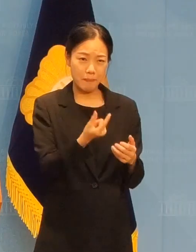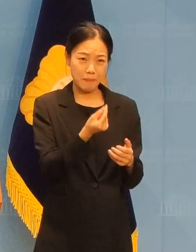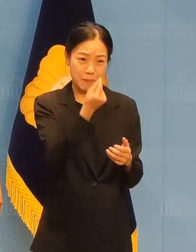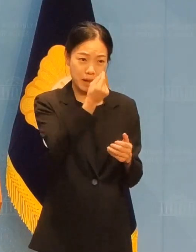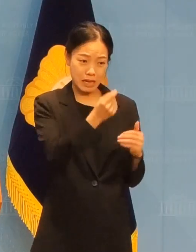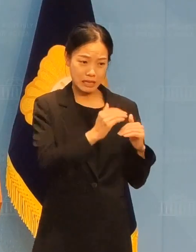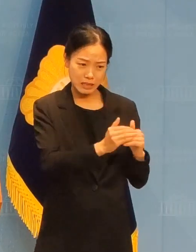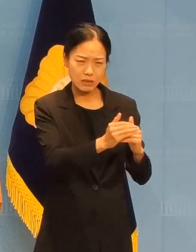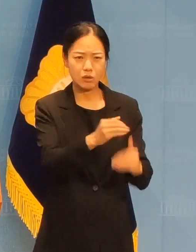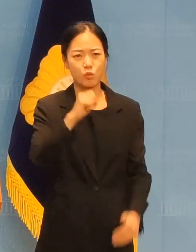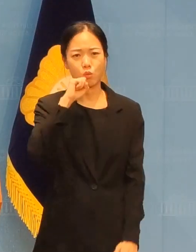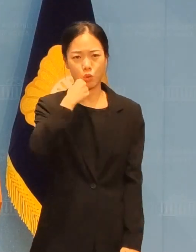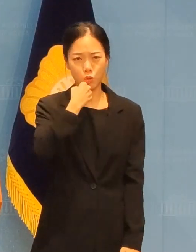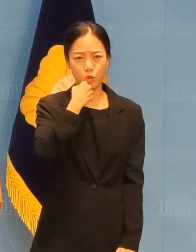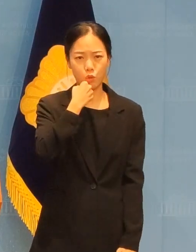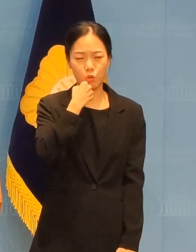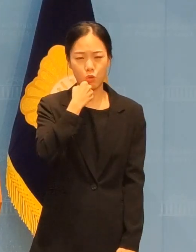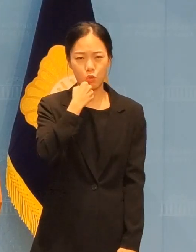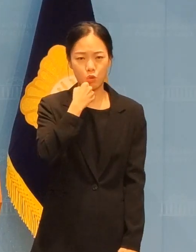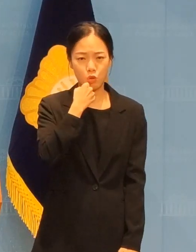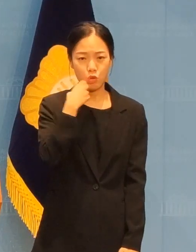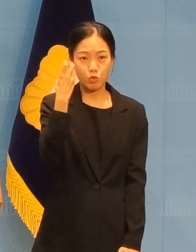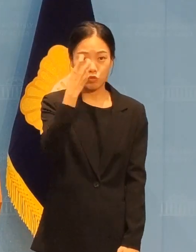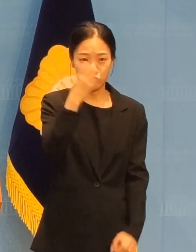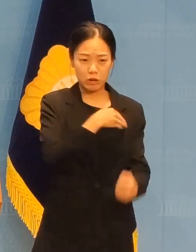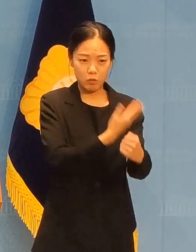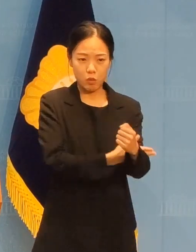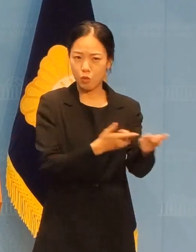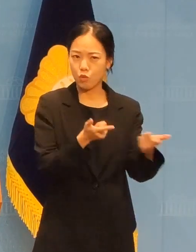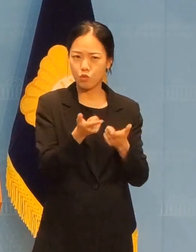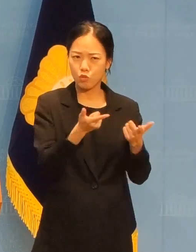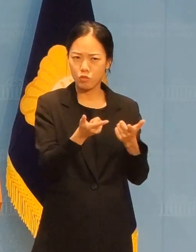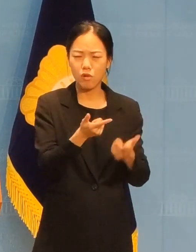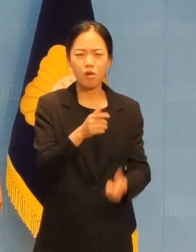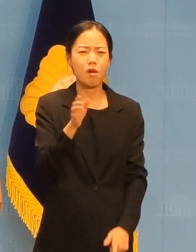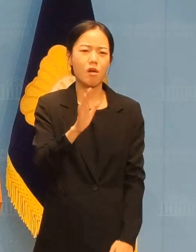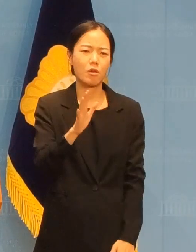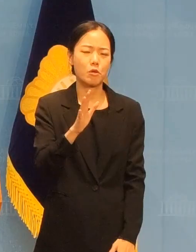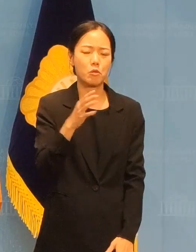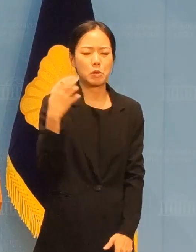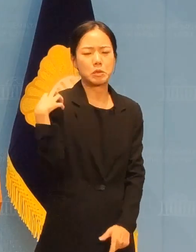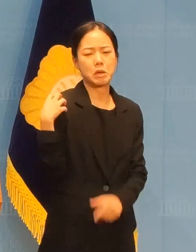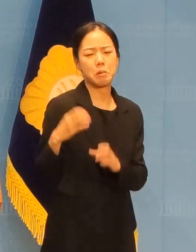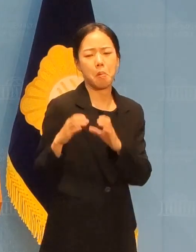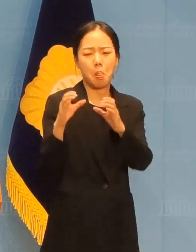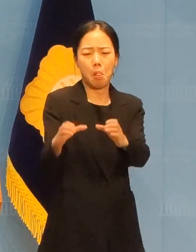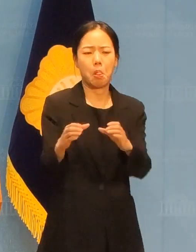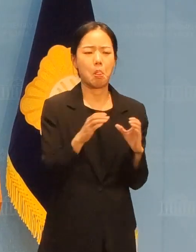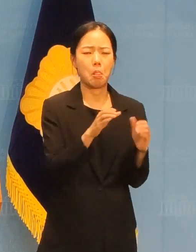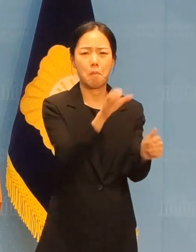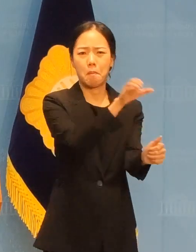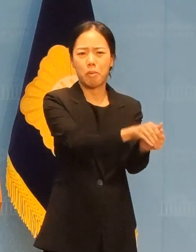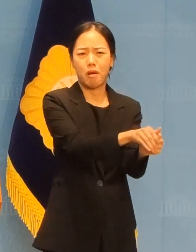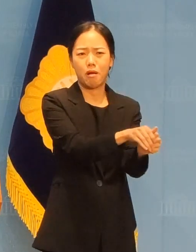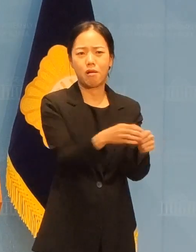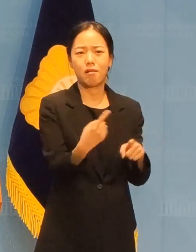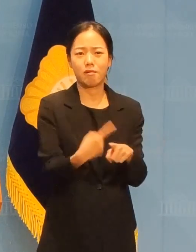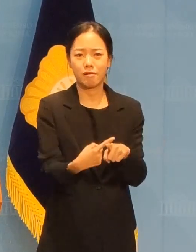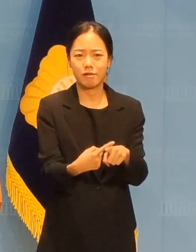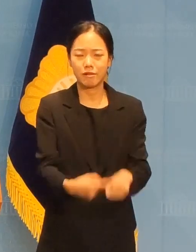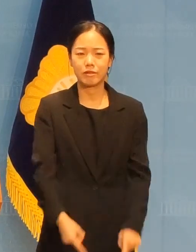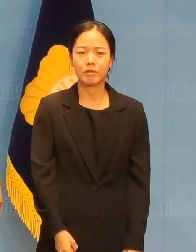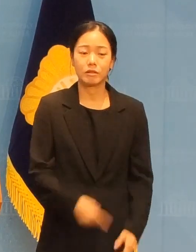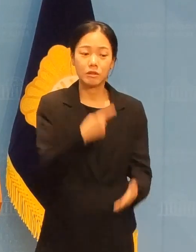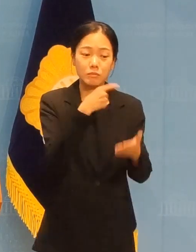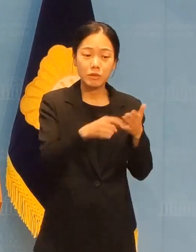있는 수사권 조정이 아니라 책임 없는 권한 이양이라는 우려가 나오고 있는 것입니다. 피해자 보호 강화